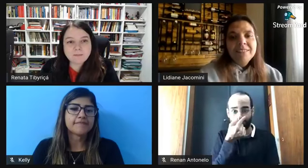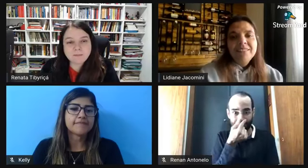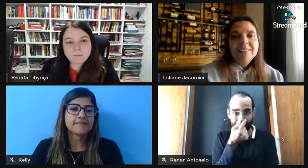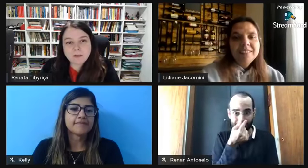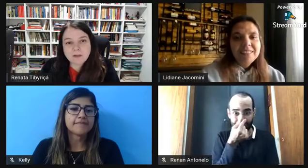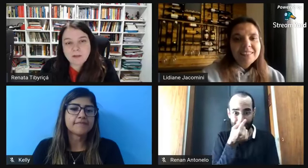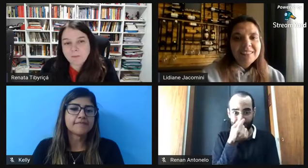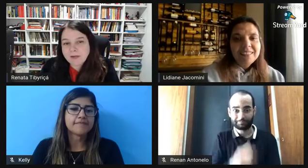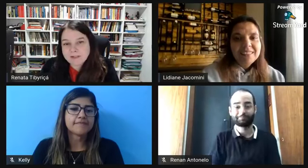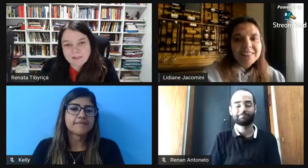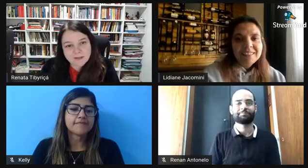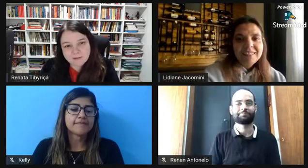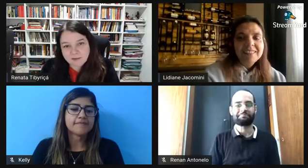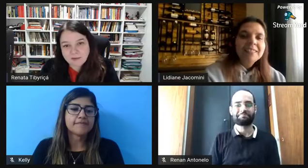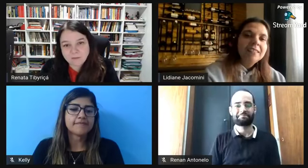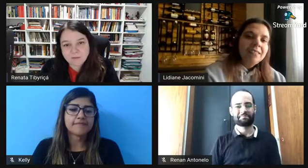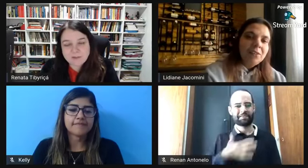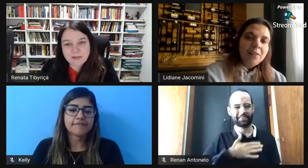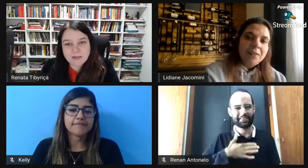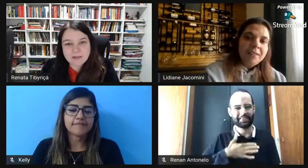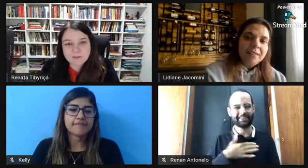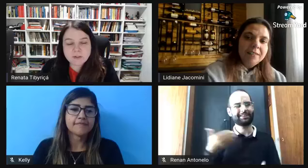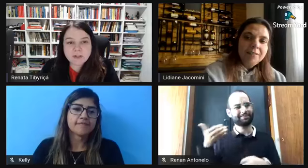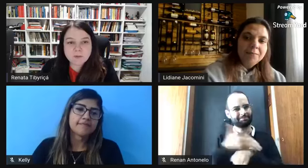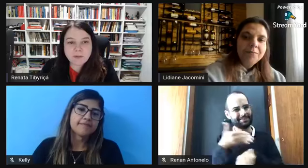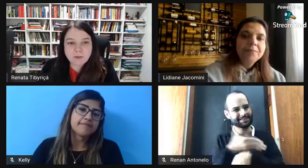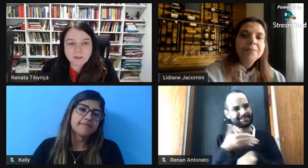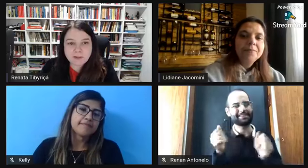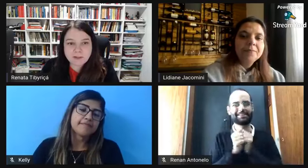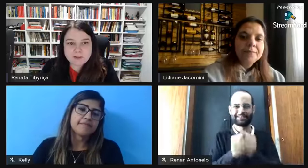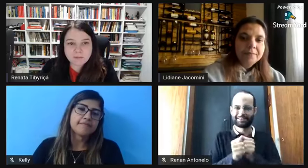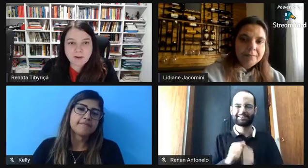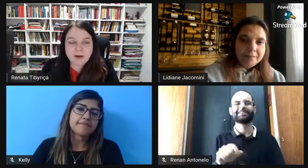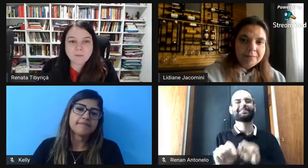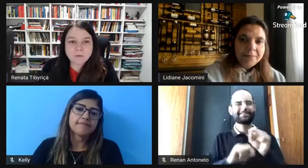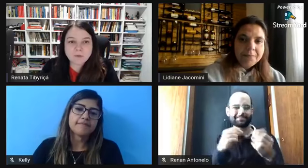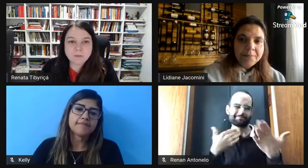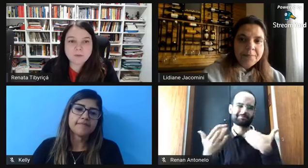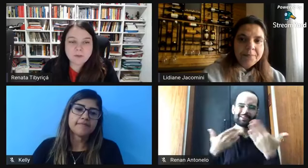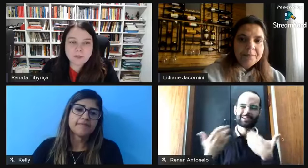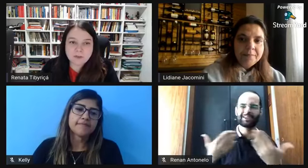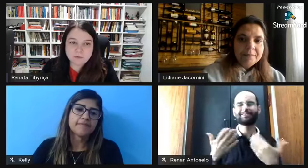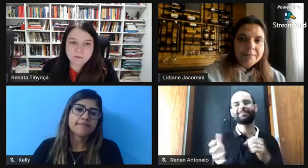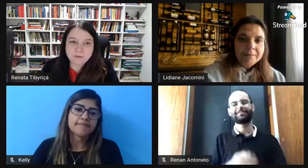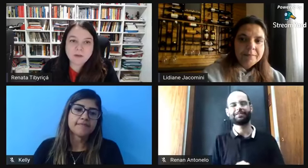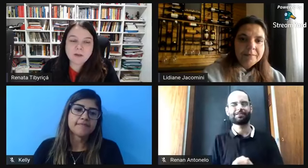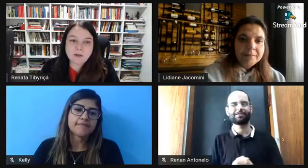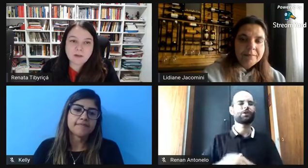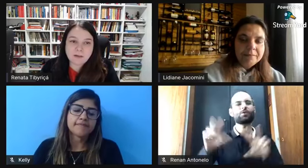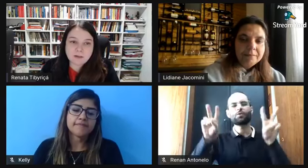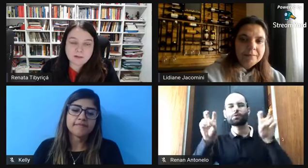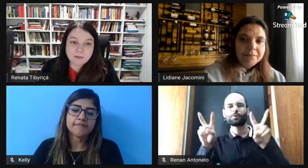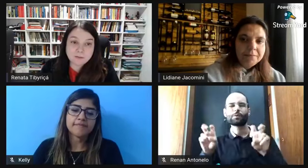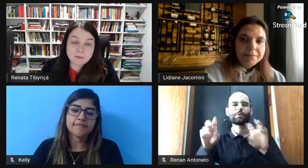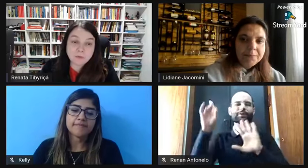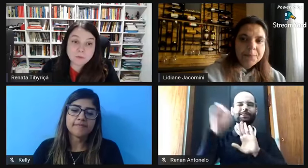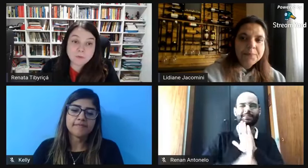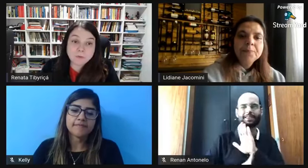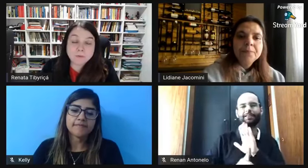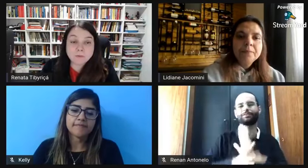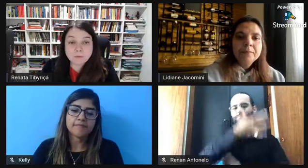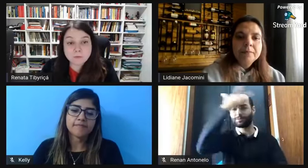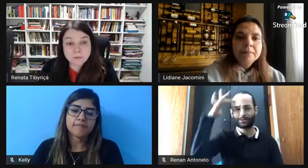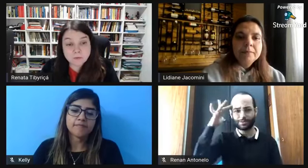E é um prazer estar aqui com vocês para a gente poder bater esse papo sobre os direitos das